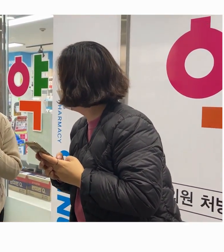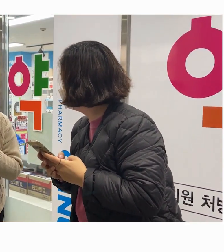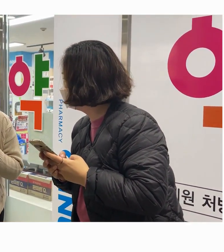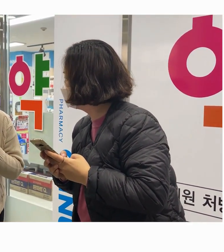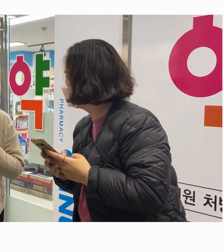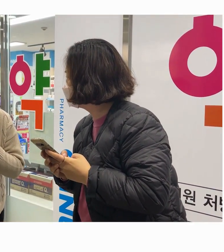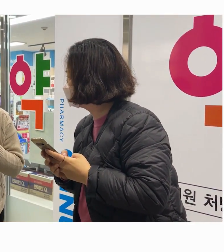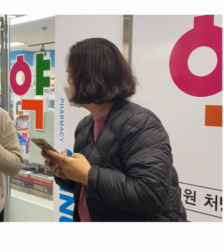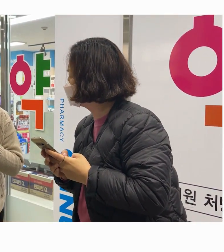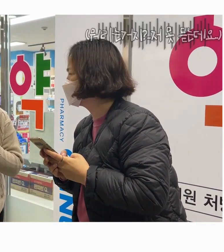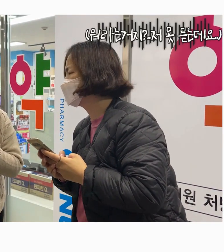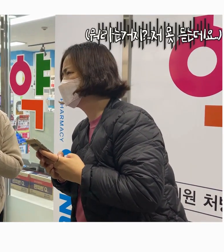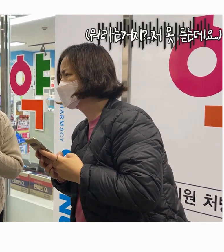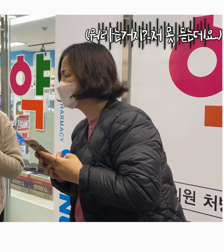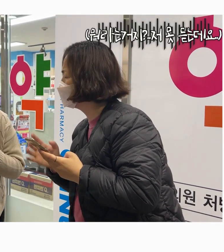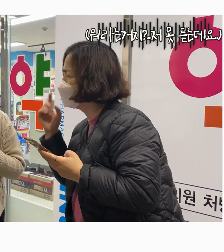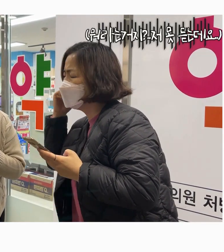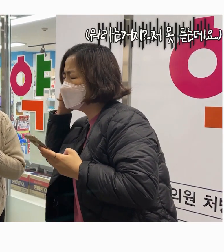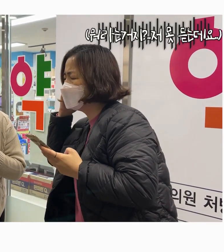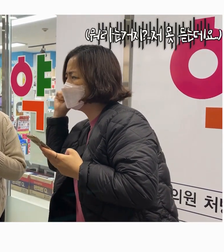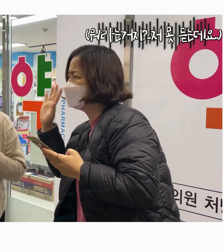병원이 몇 층에 있는지 아세요?